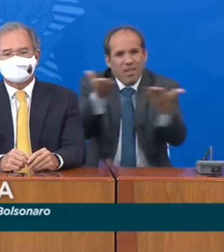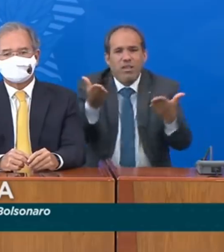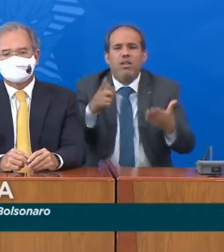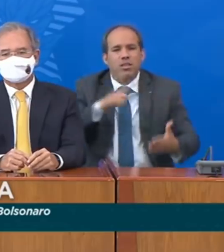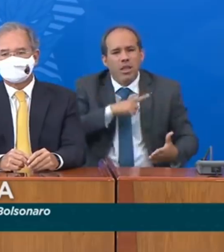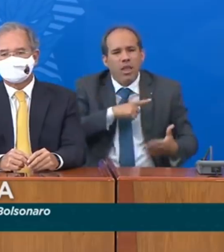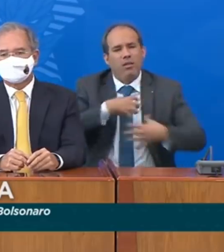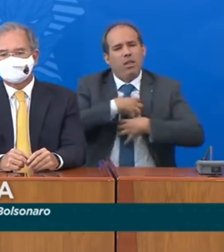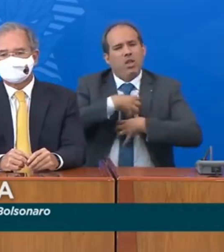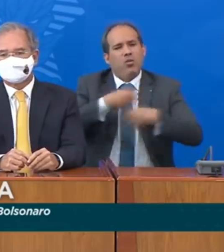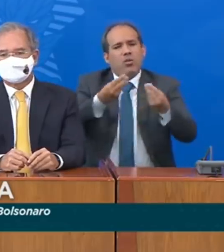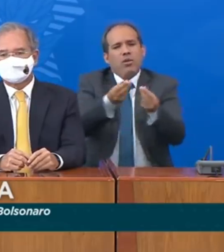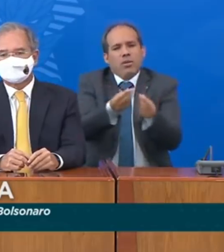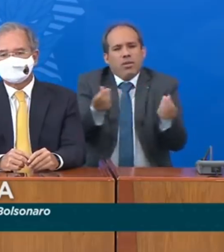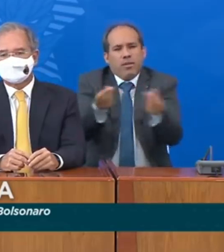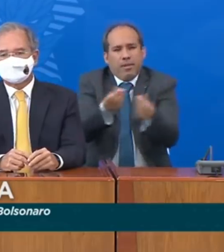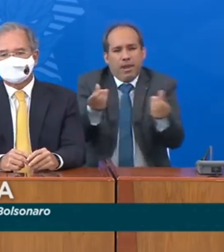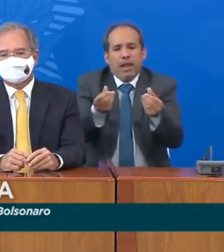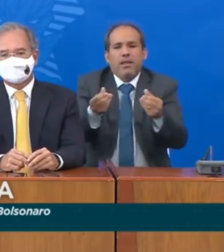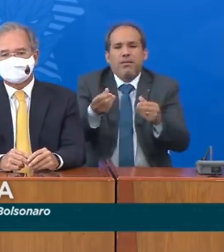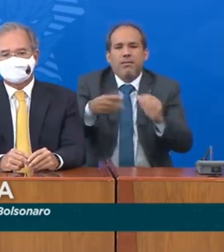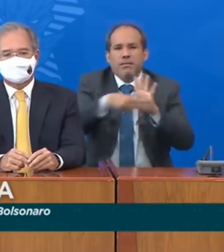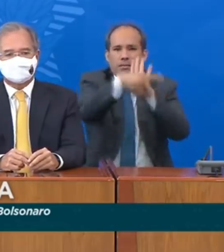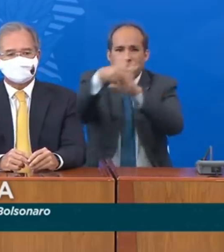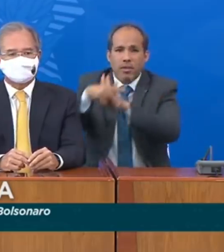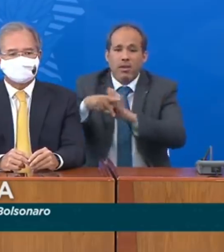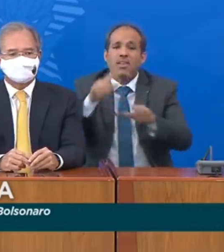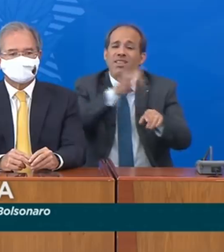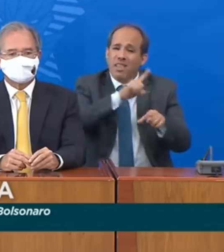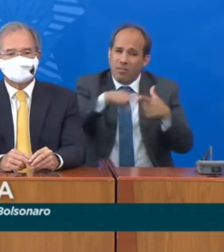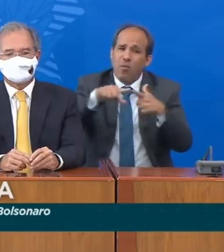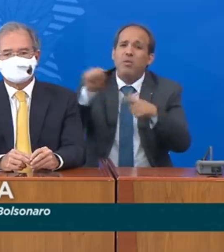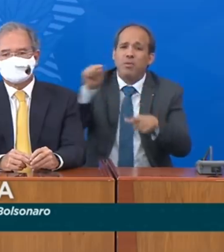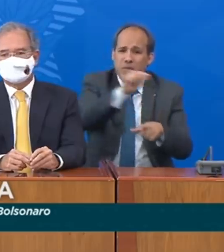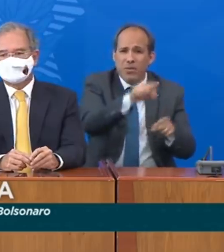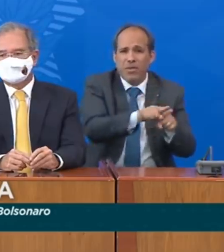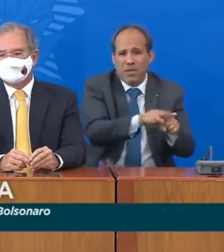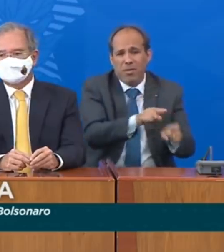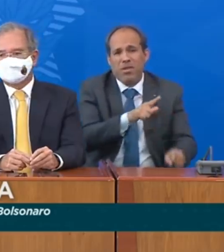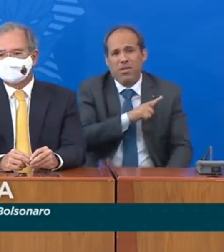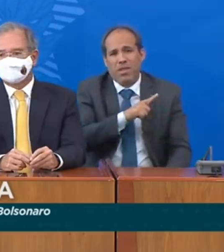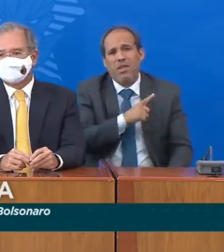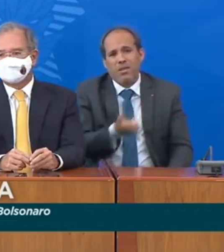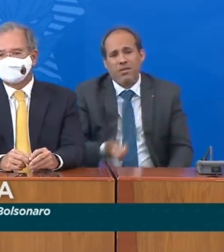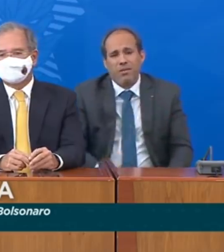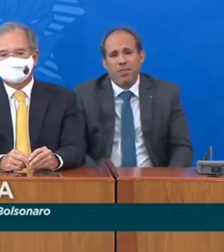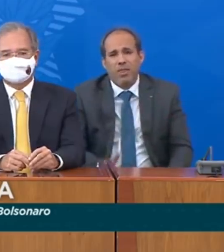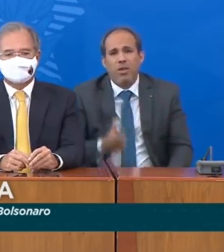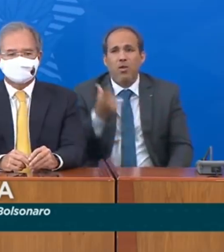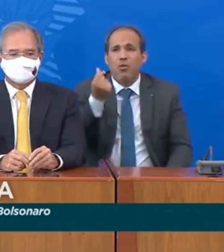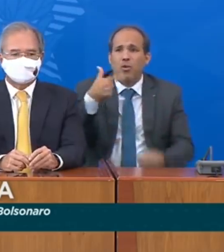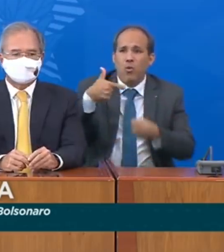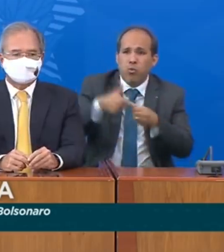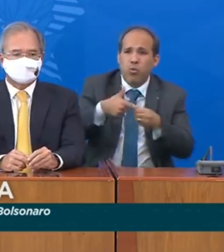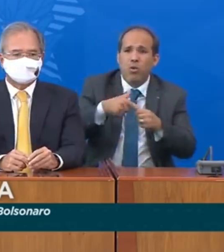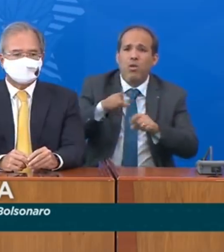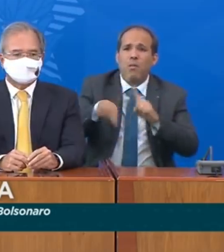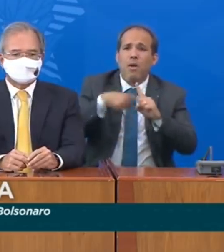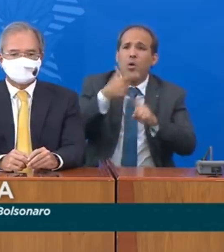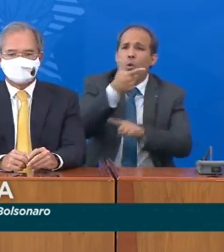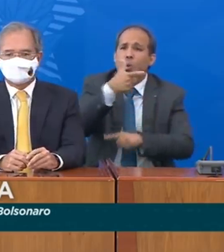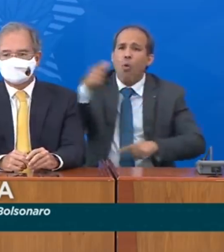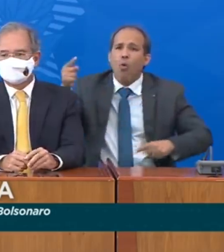sensibilidade. Agora, eles têm os seus problemas, que passam não só pelo preço do combustível, bem como outros